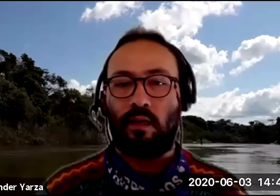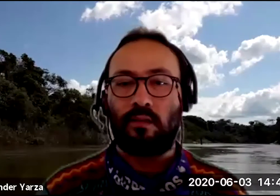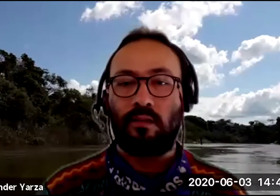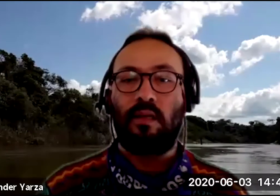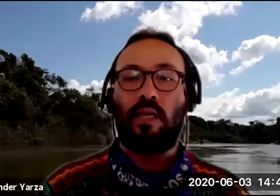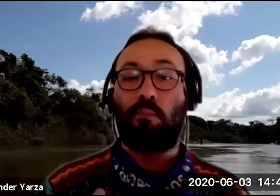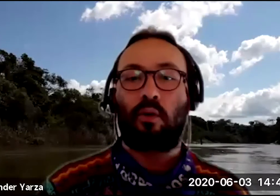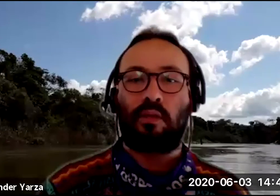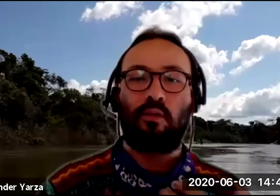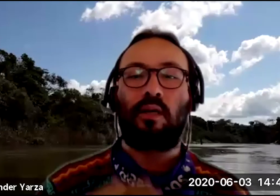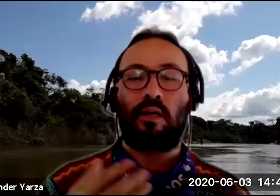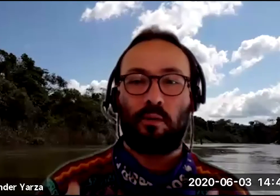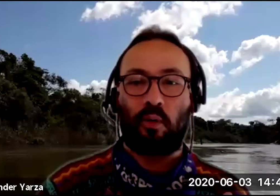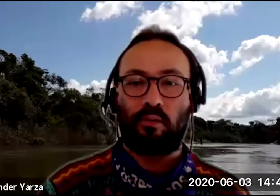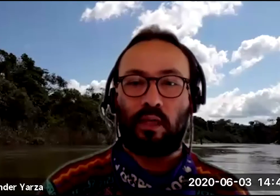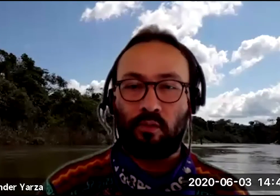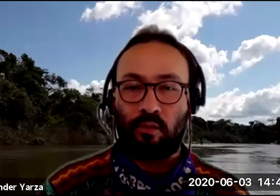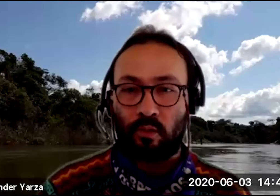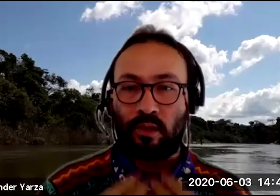los anormales,